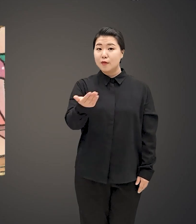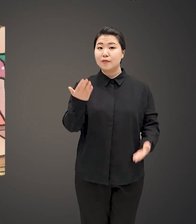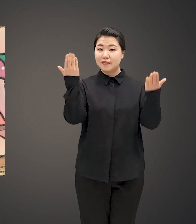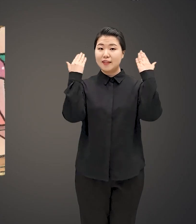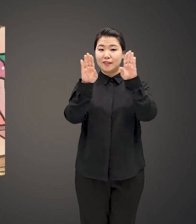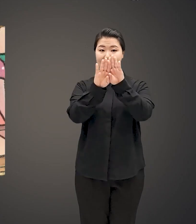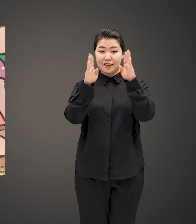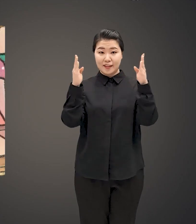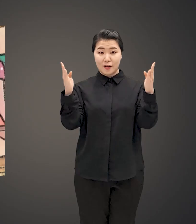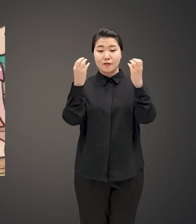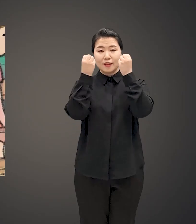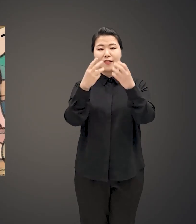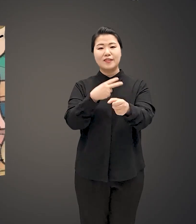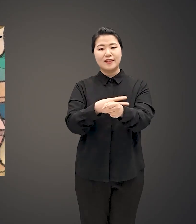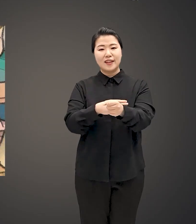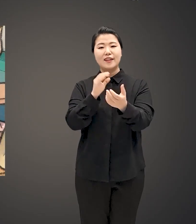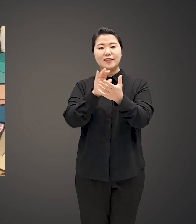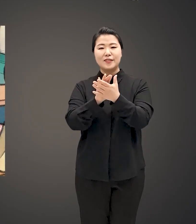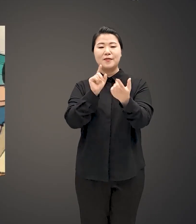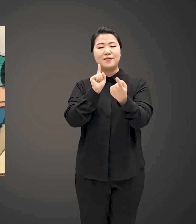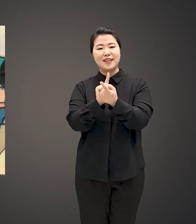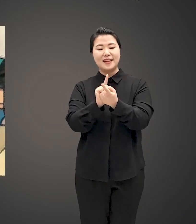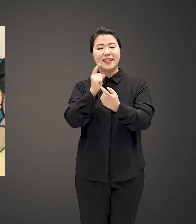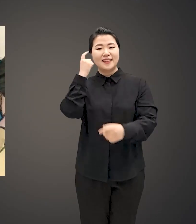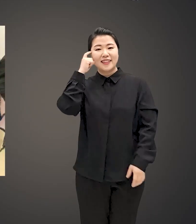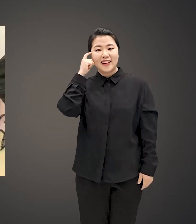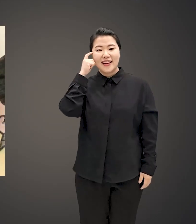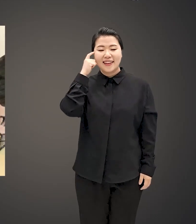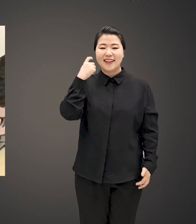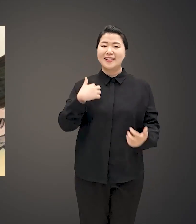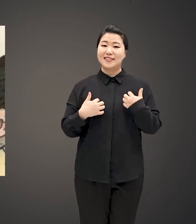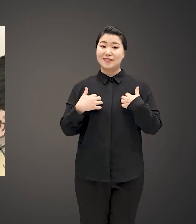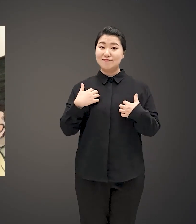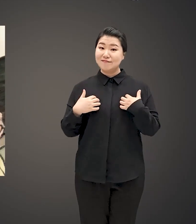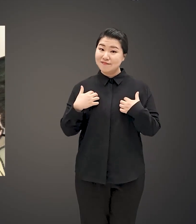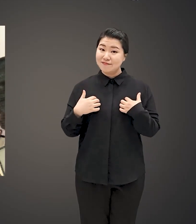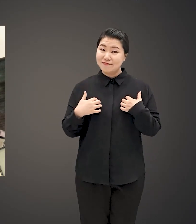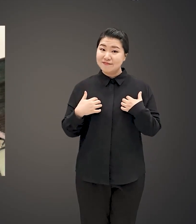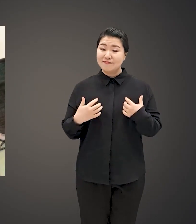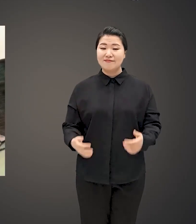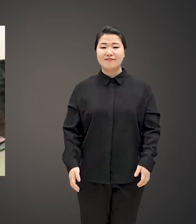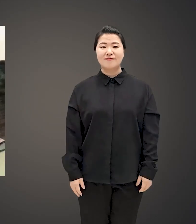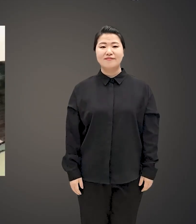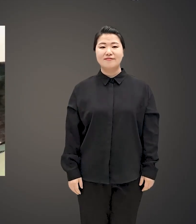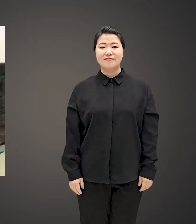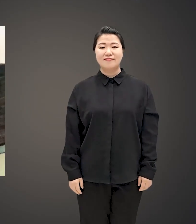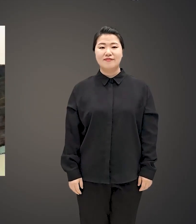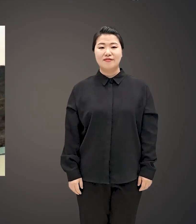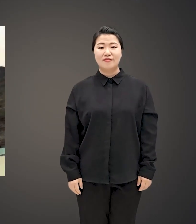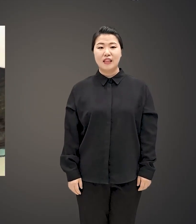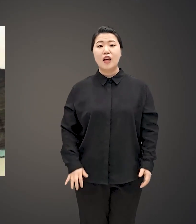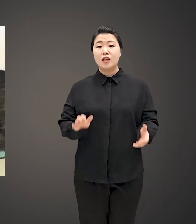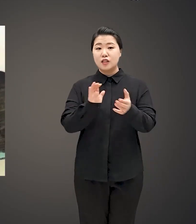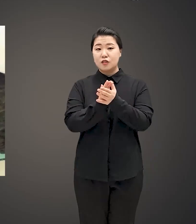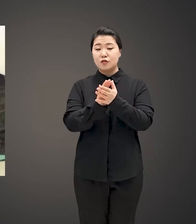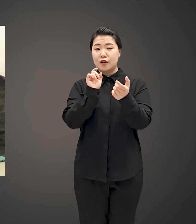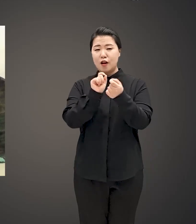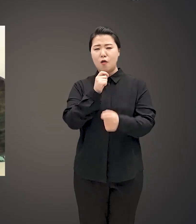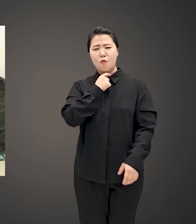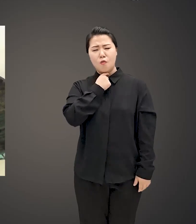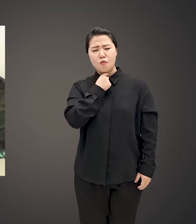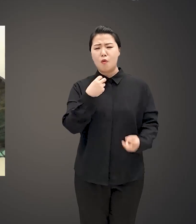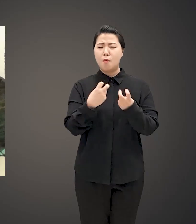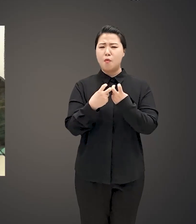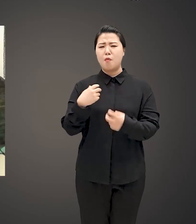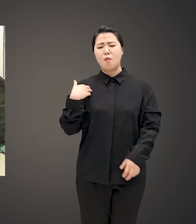여러분은 새 학기가 되면 새로운 선생님과 친구들을 만날 생각에 즐거움이 가득하신가요? 혹시 친구를 사귀고